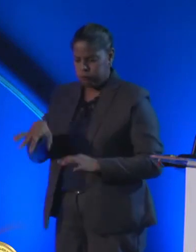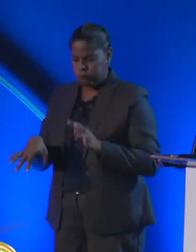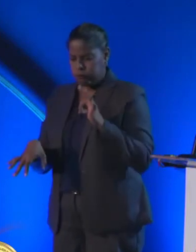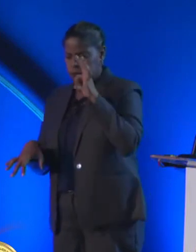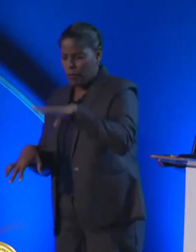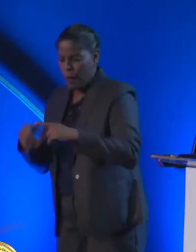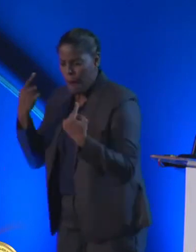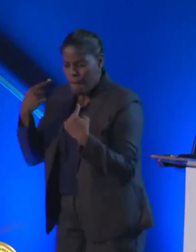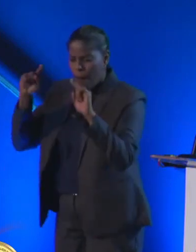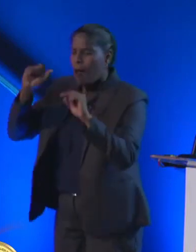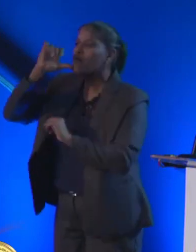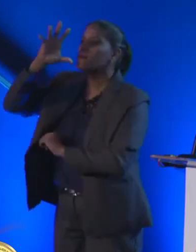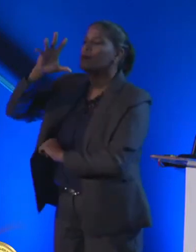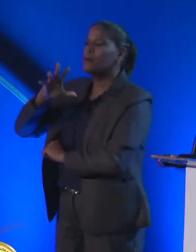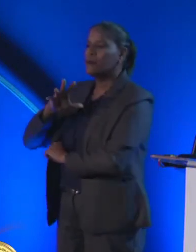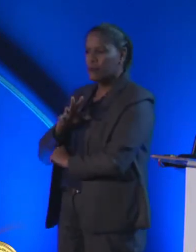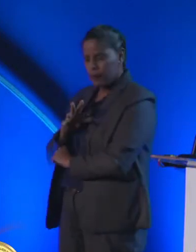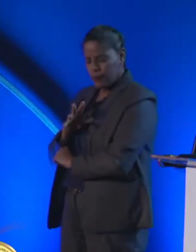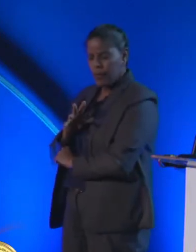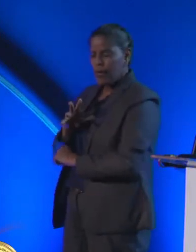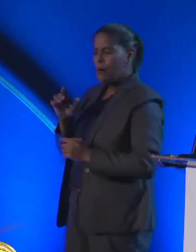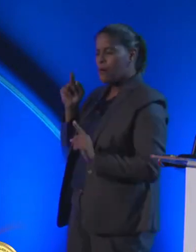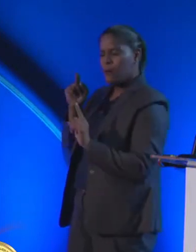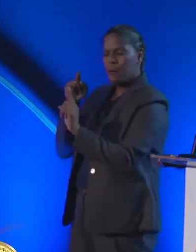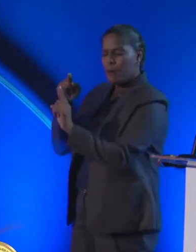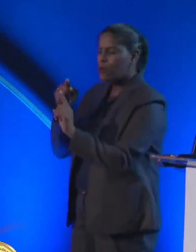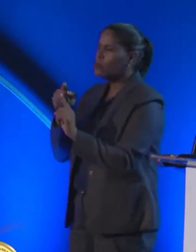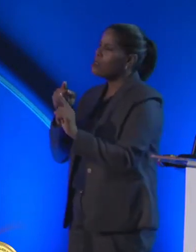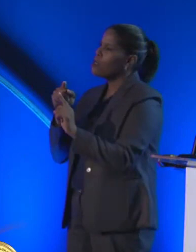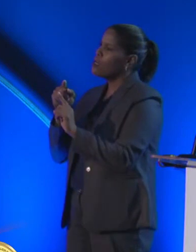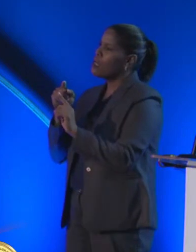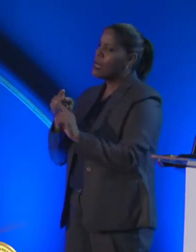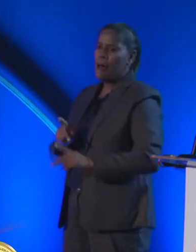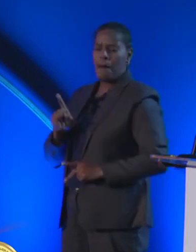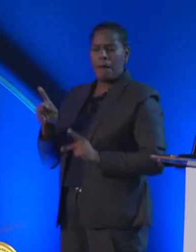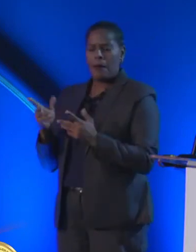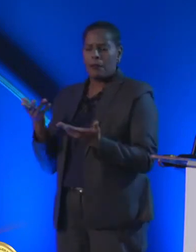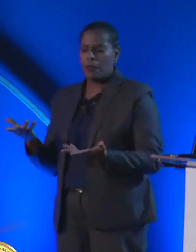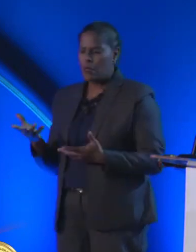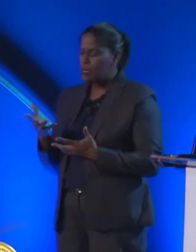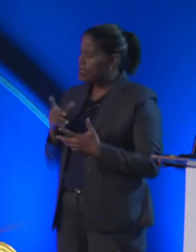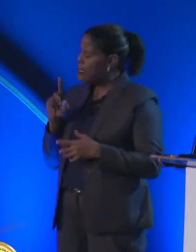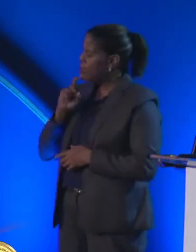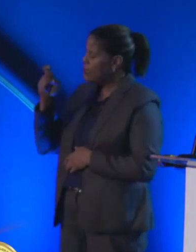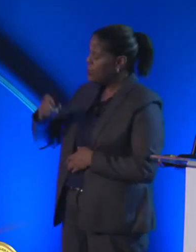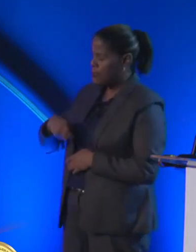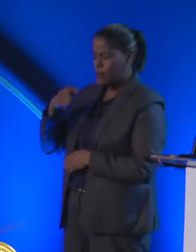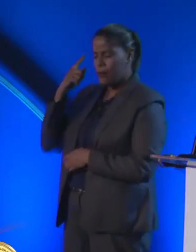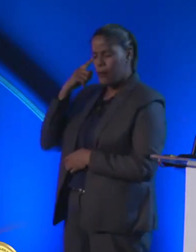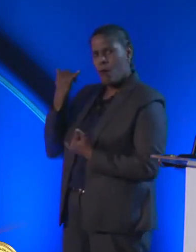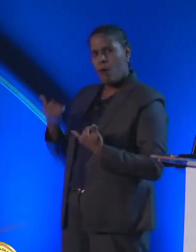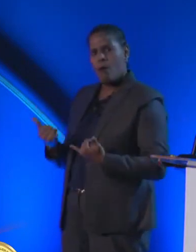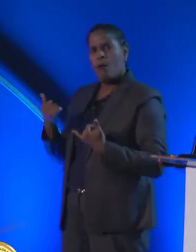conquistas de las mujeres para lograr la plena ciudadanía debe ser hoy y